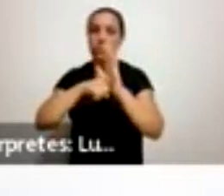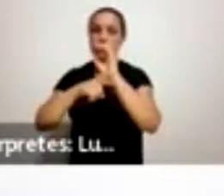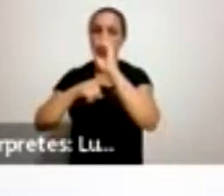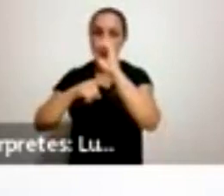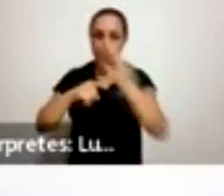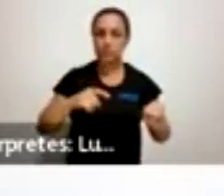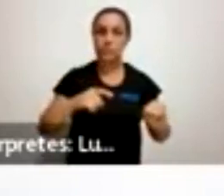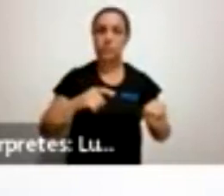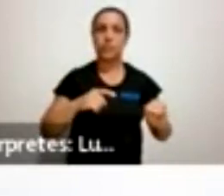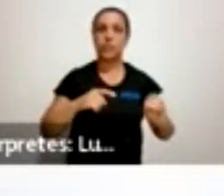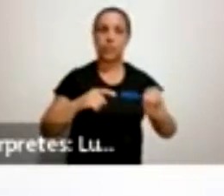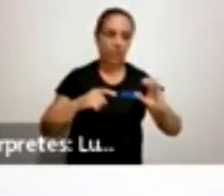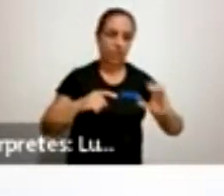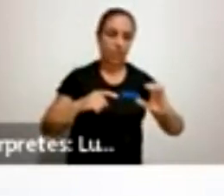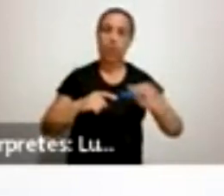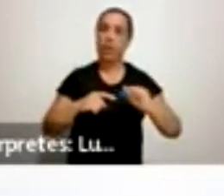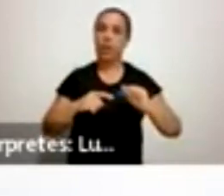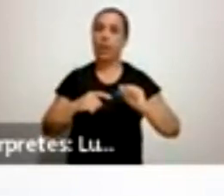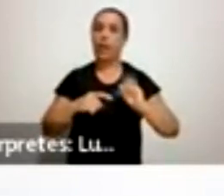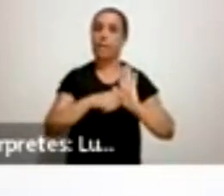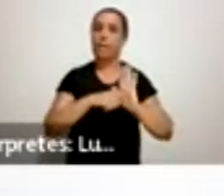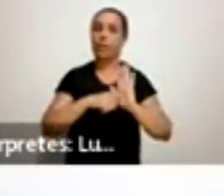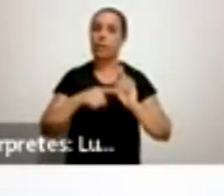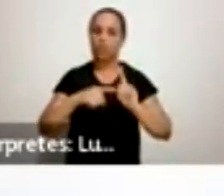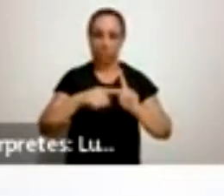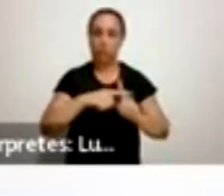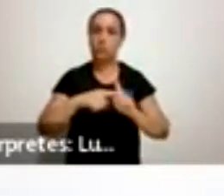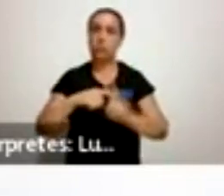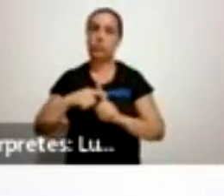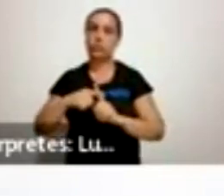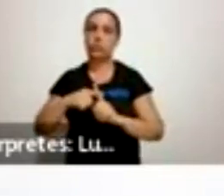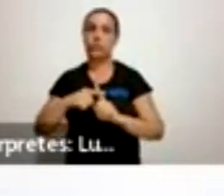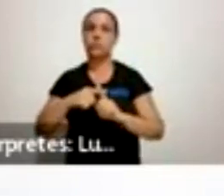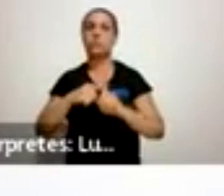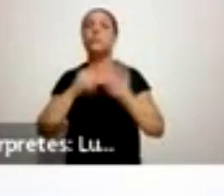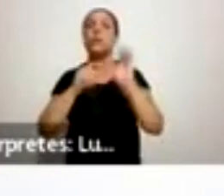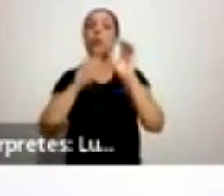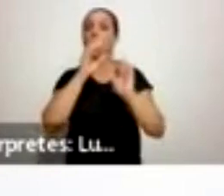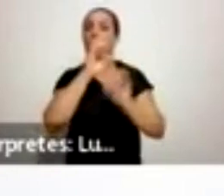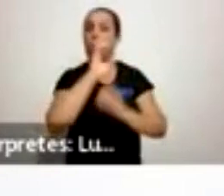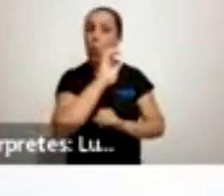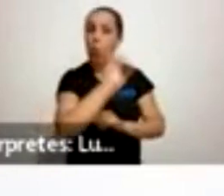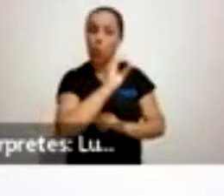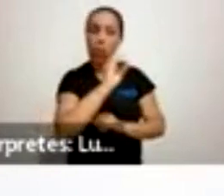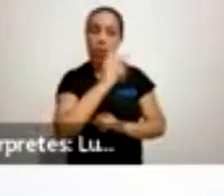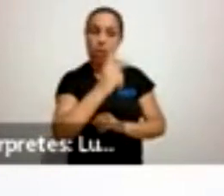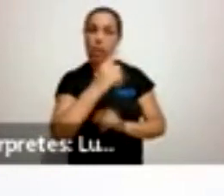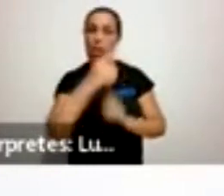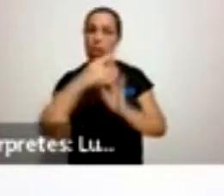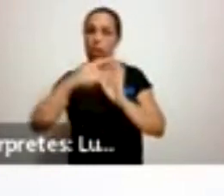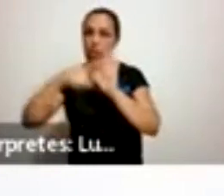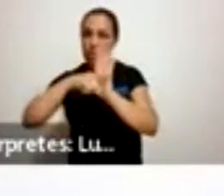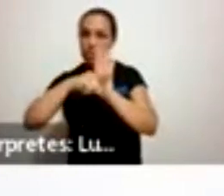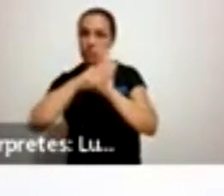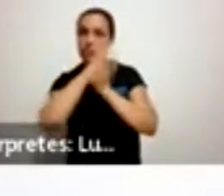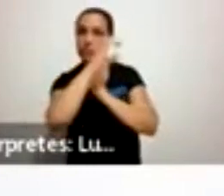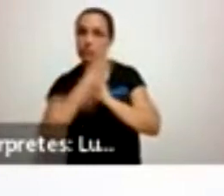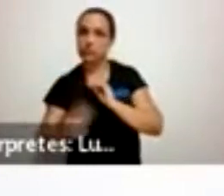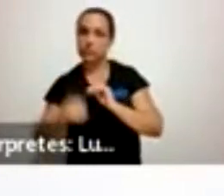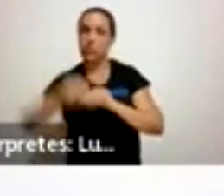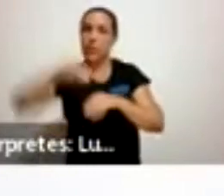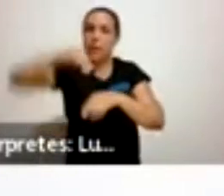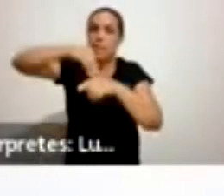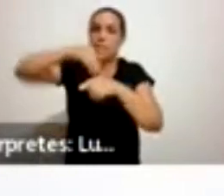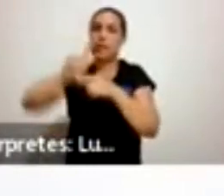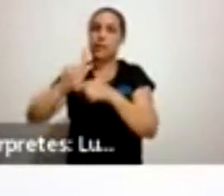tem atrações, que a gente sabe que os opostos se atraem. A gente sabe que a água ela precisa conter o cálcio e o magnésio